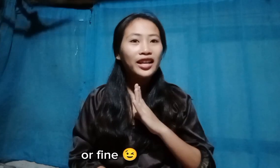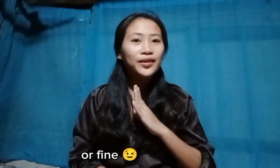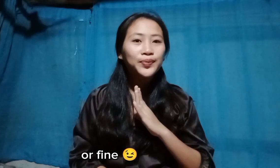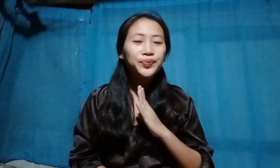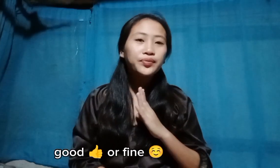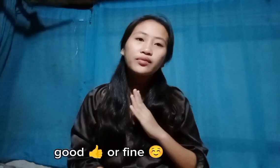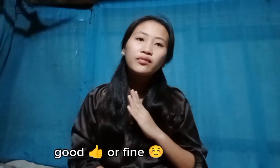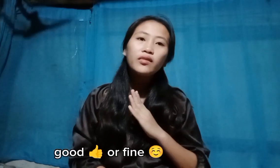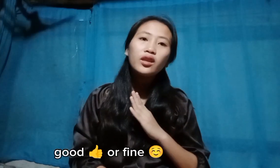Fine.